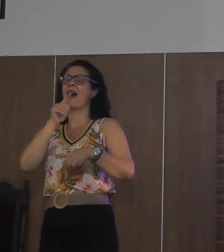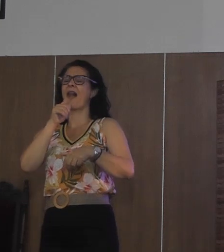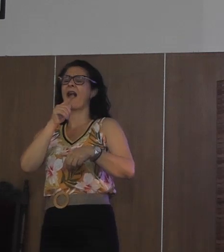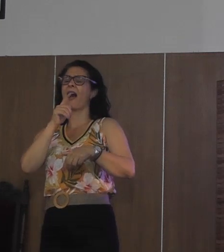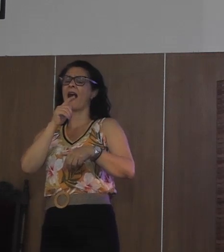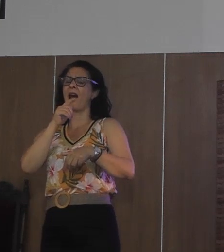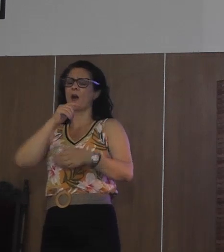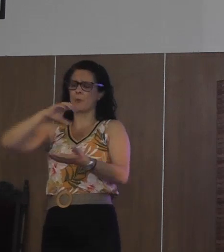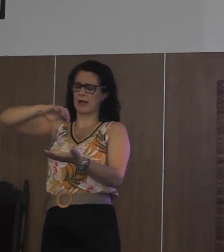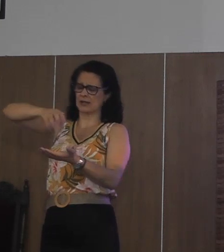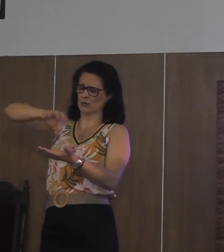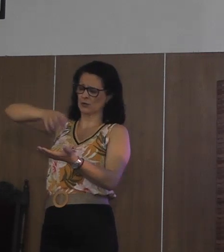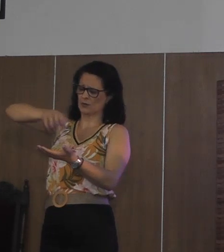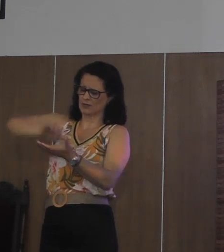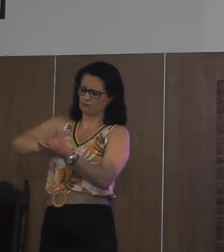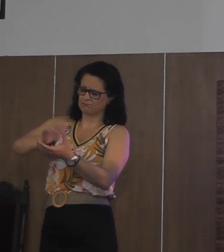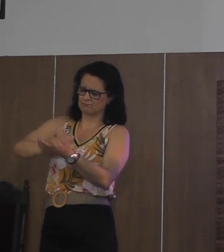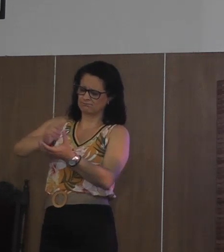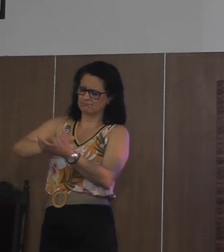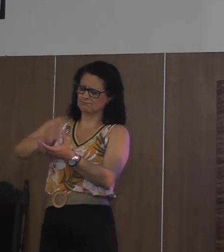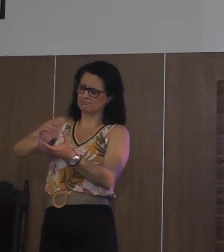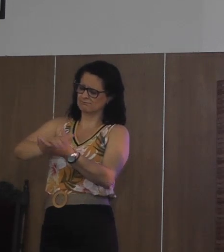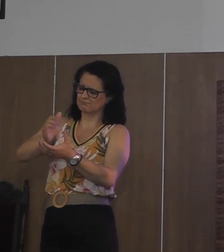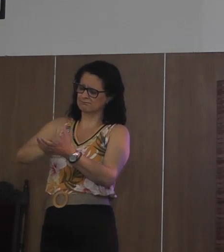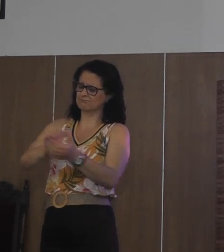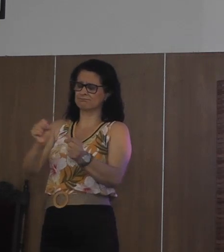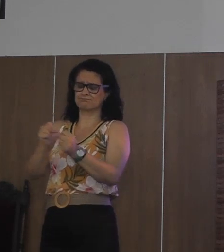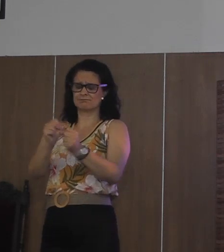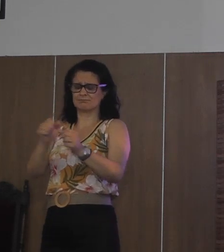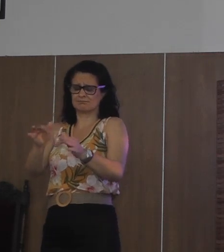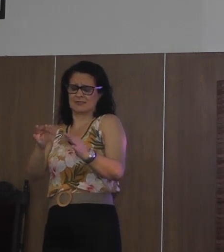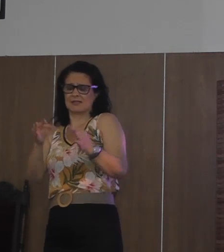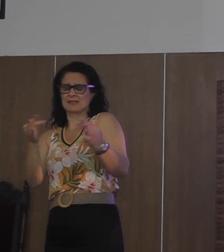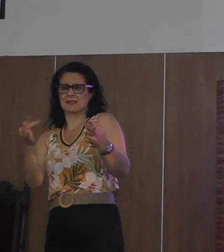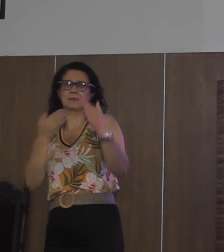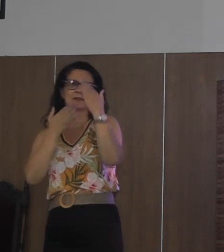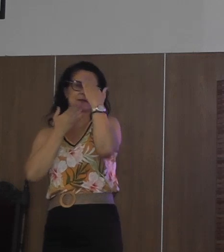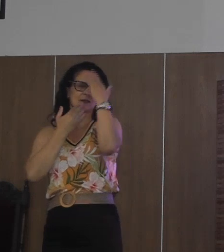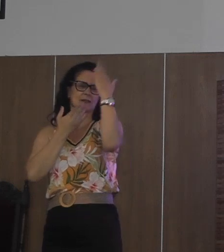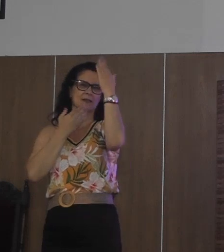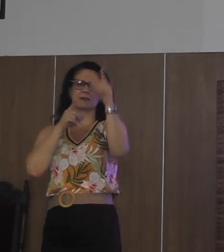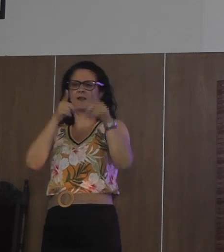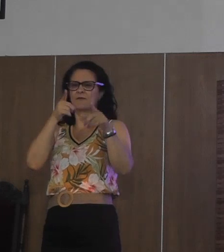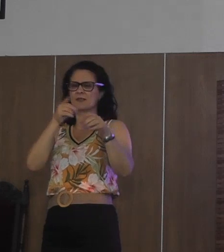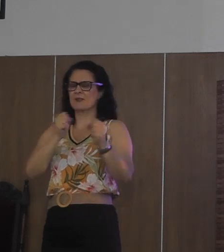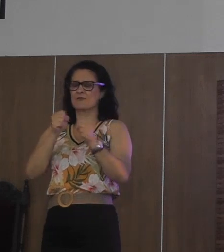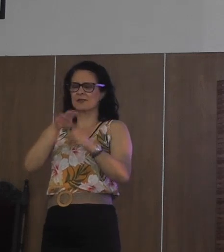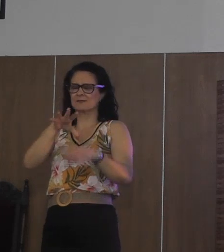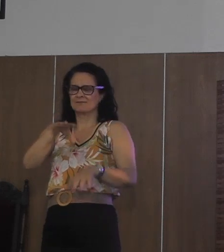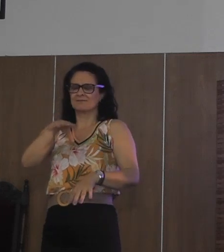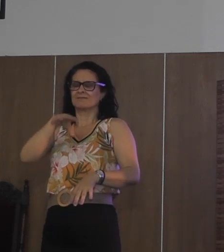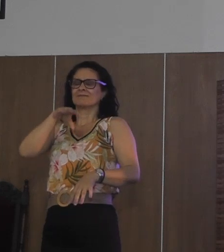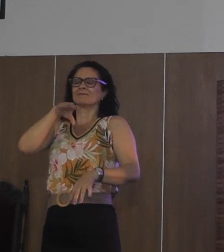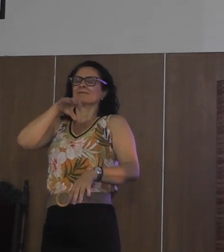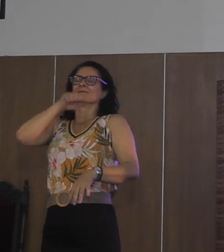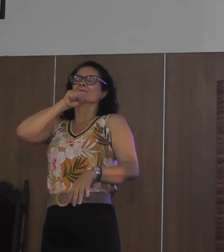no encanamento, coisa tão simples. O ar que quando você dá aquela primeira respirada quando